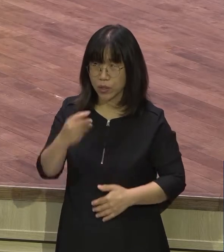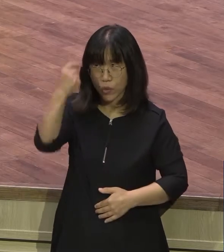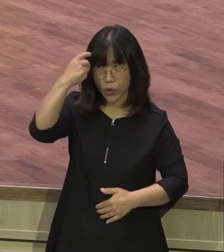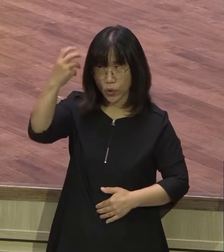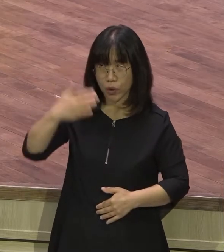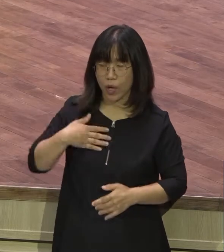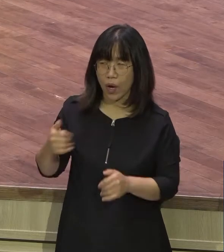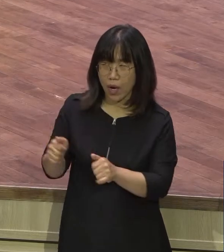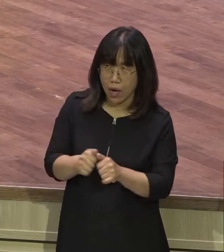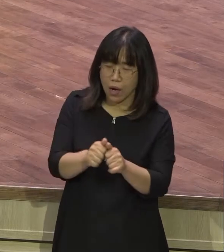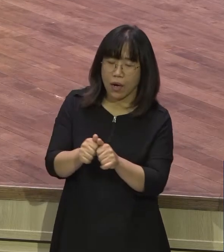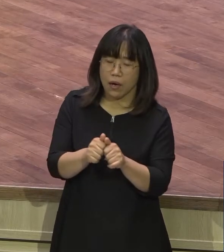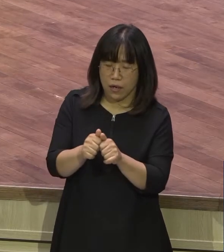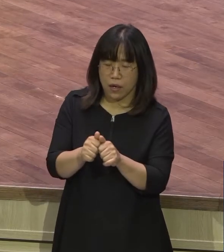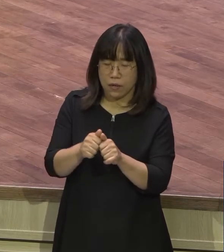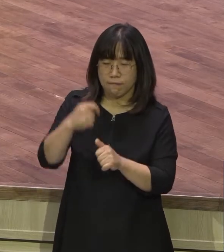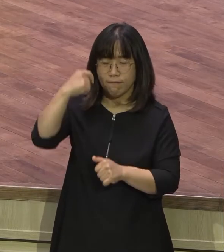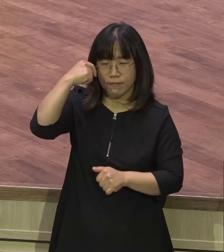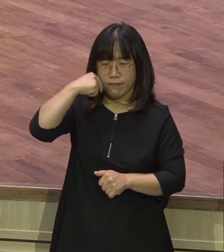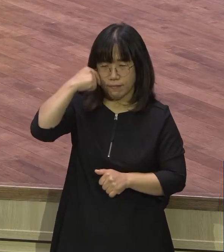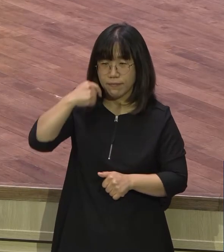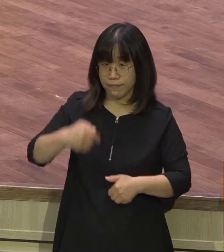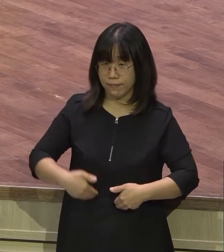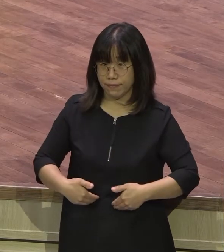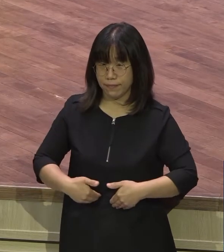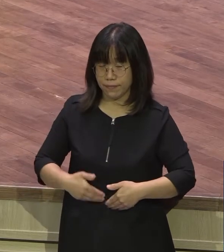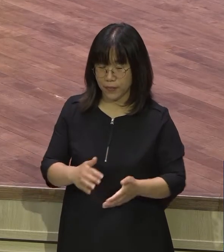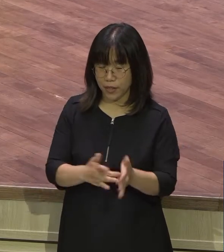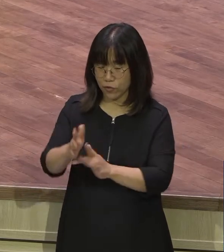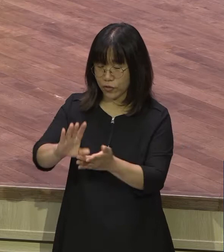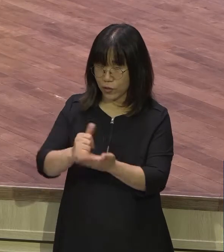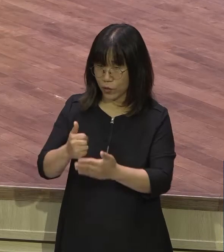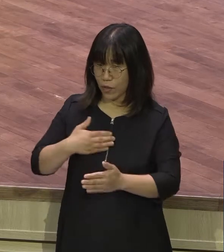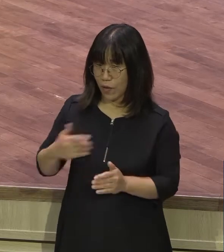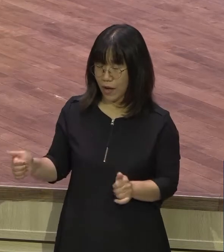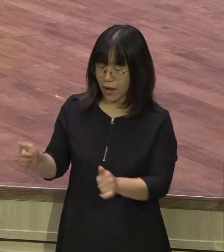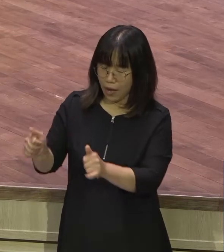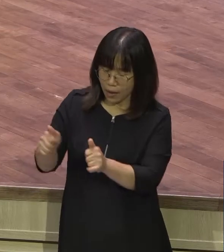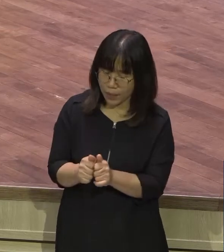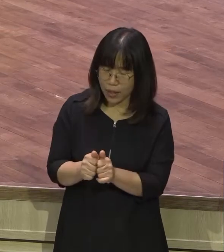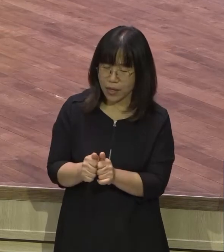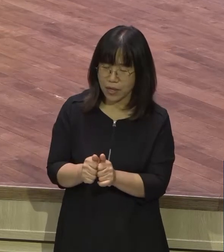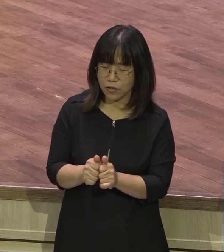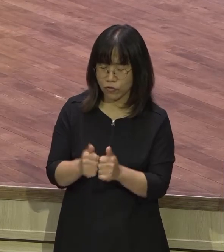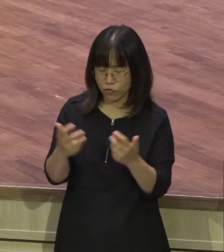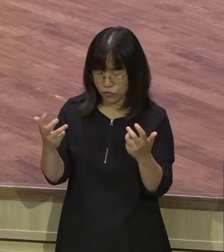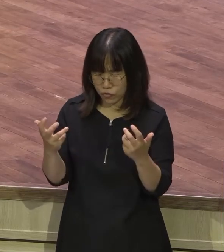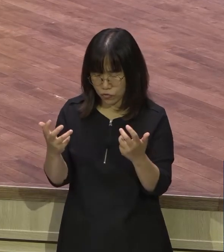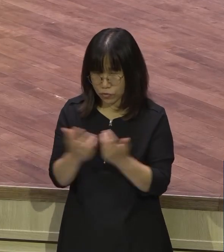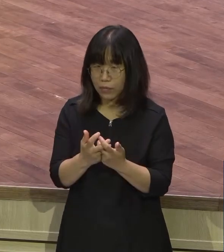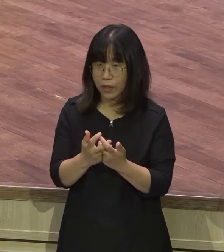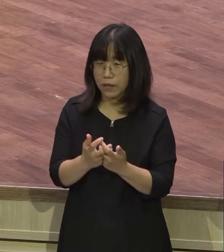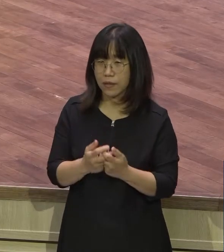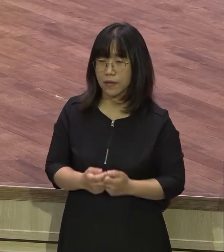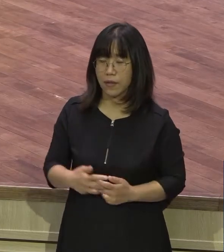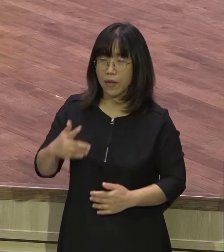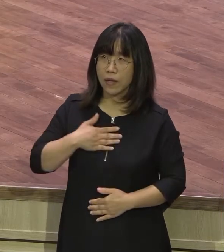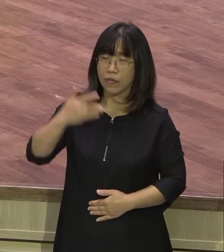하시구나. 예수 그리스도가 나와 함께 하심을 충만히 맛봐야 돼요. 내